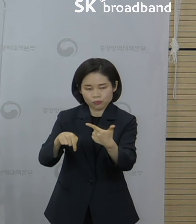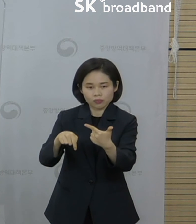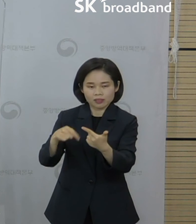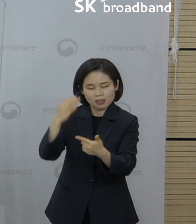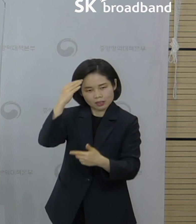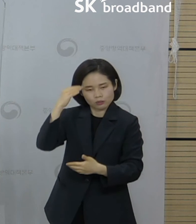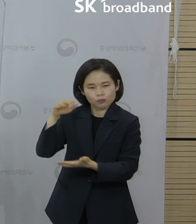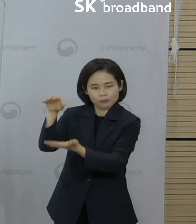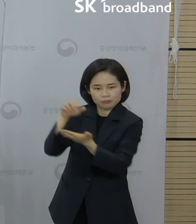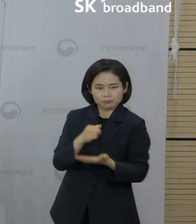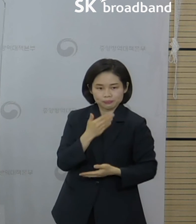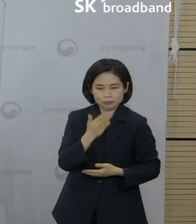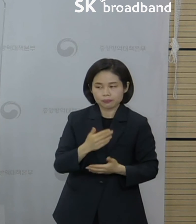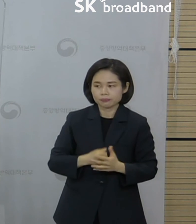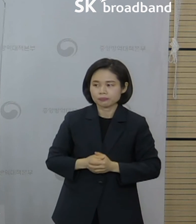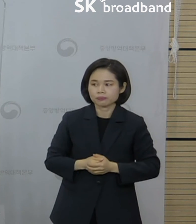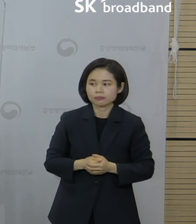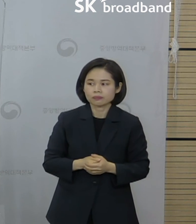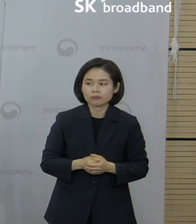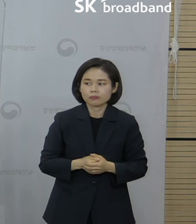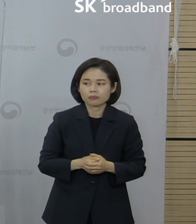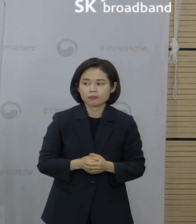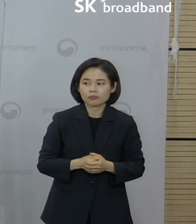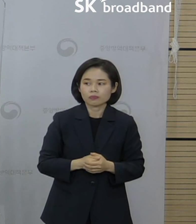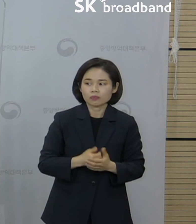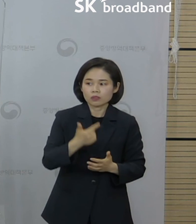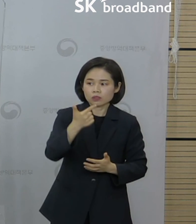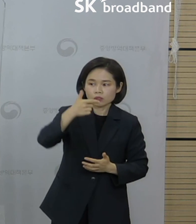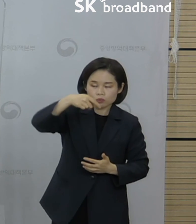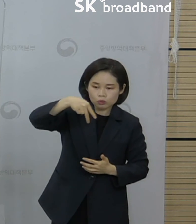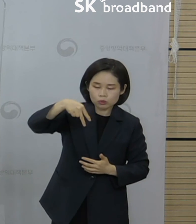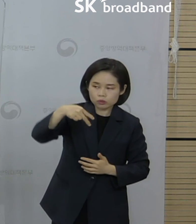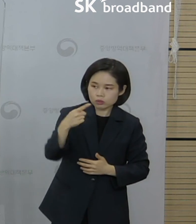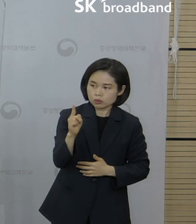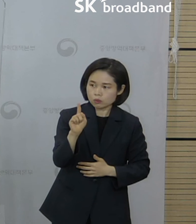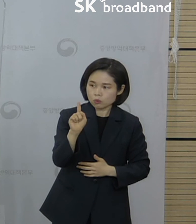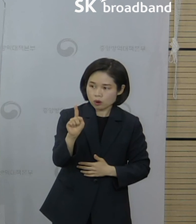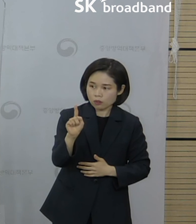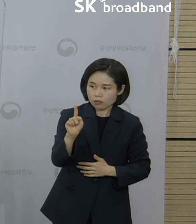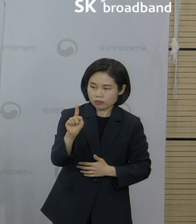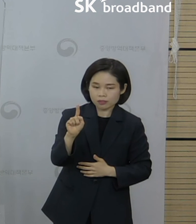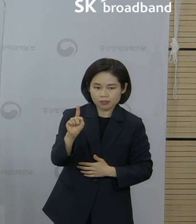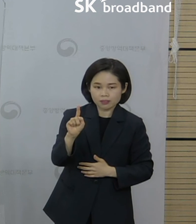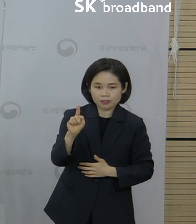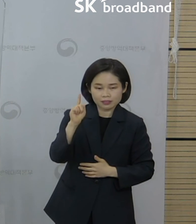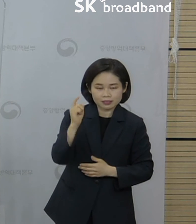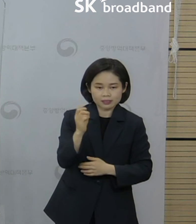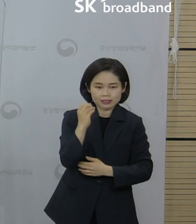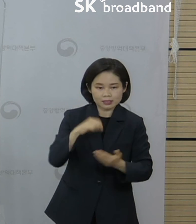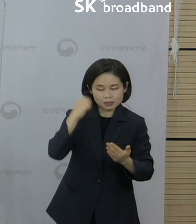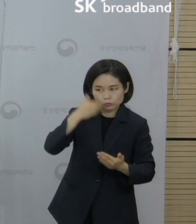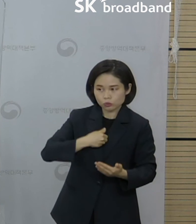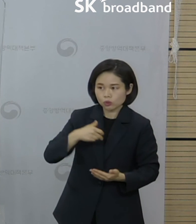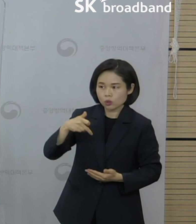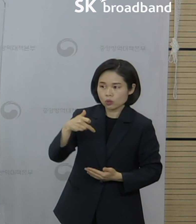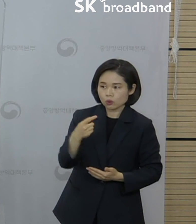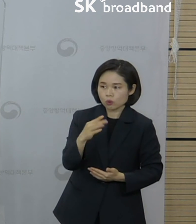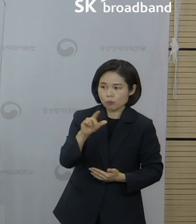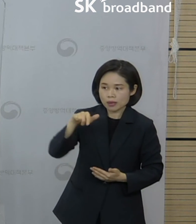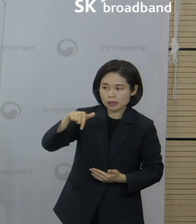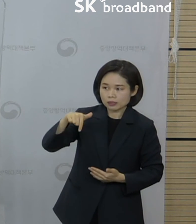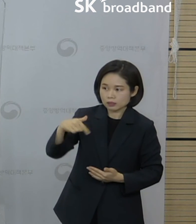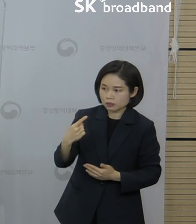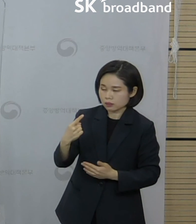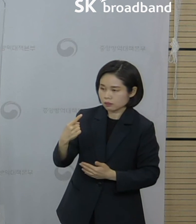네, 방금 질문은 뉴스원 이형진 기자님도 코박스 43만여 도지가 도입된다라는